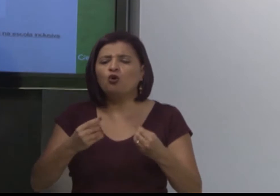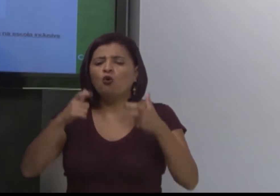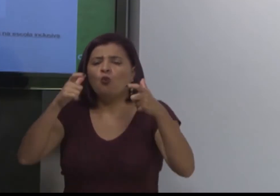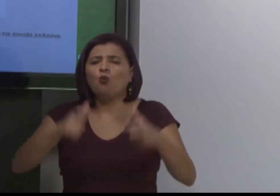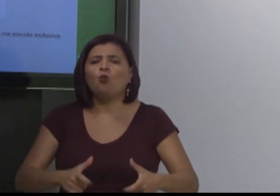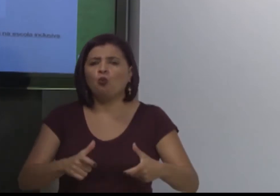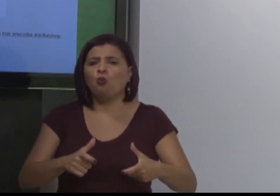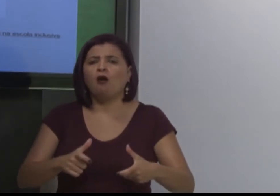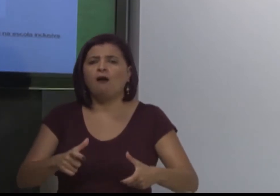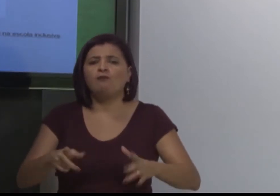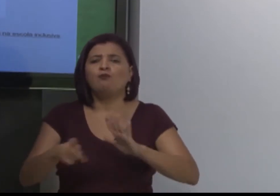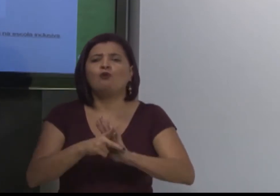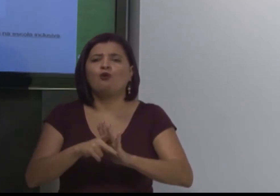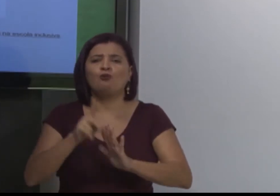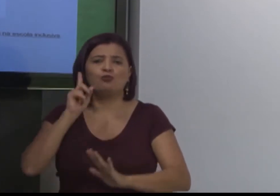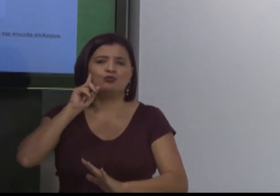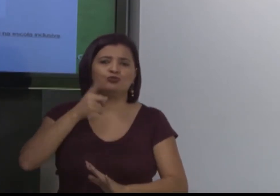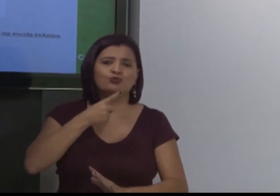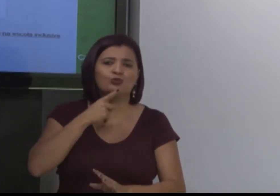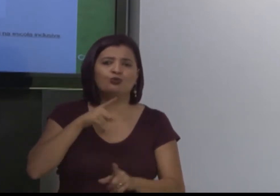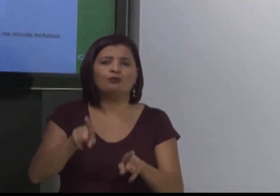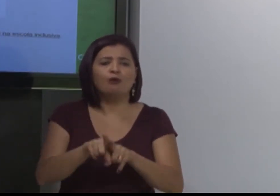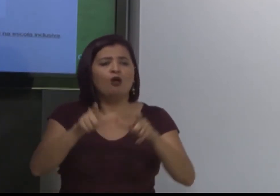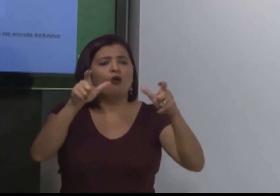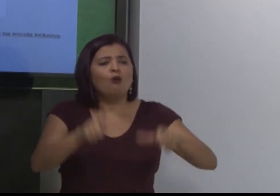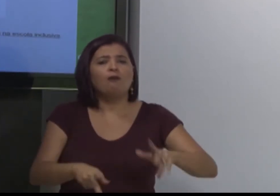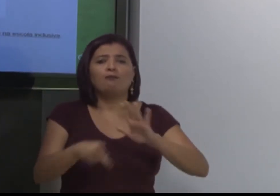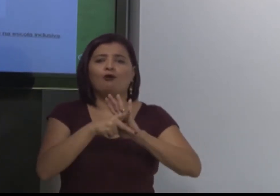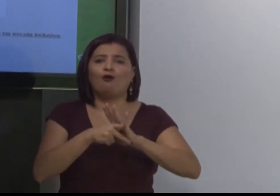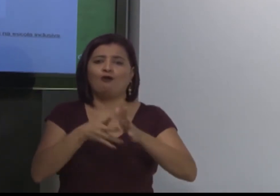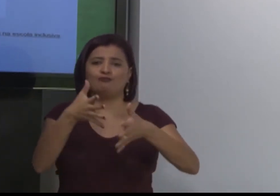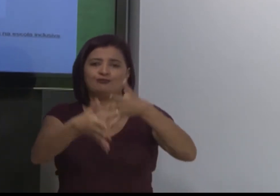Qual o lugar do surdo? Qual o lugar da Libras? Onde é este lugar?